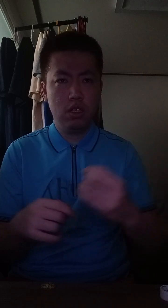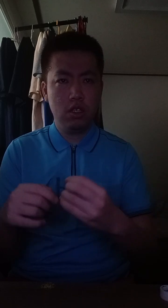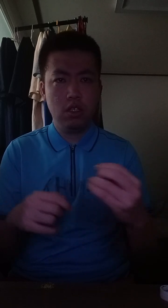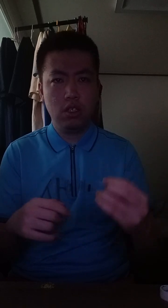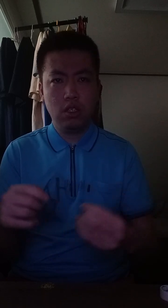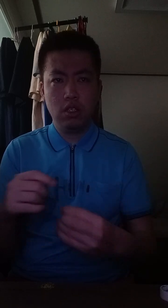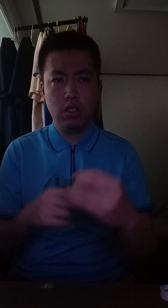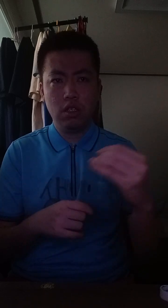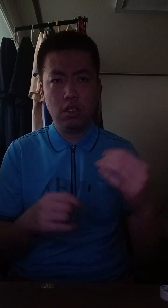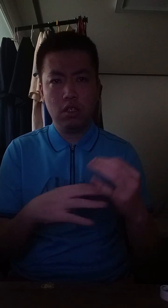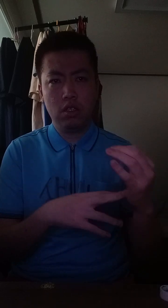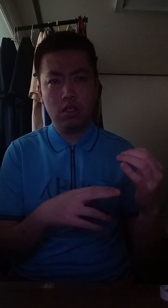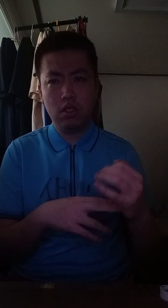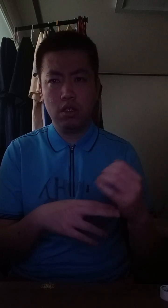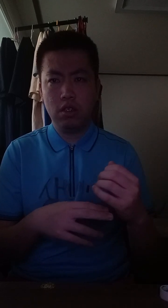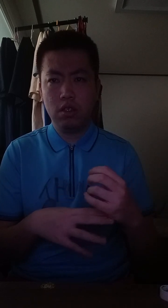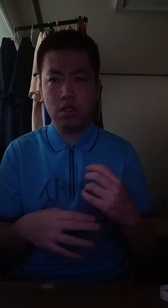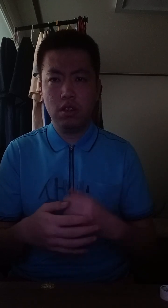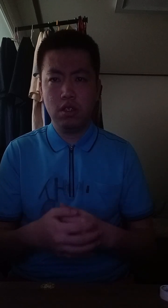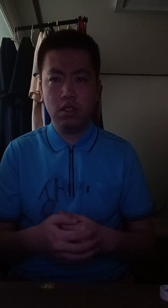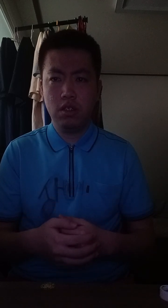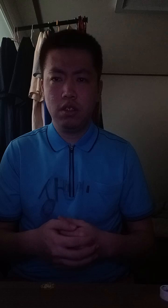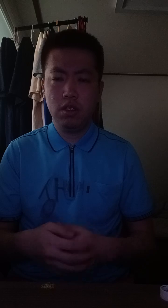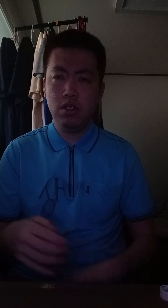병원에 옮겼습니다. 연합뉴스TV 홍정원입니다.